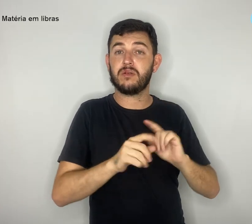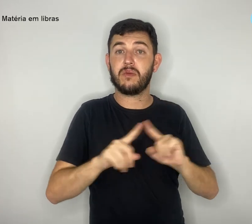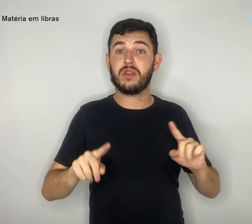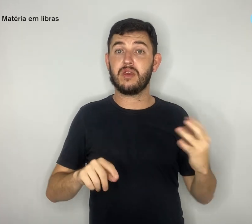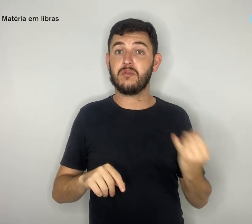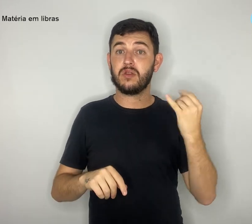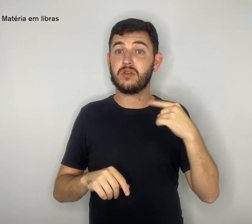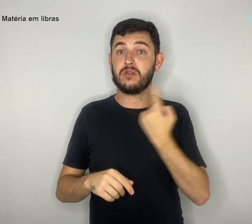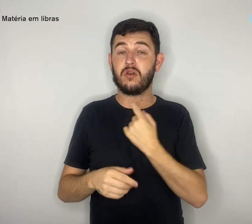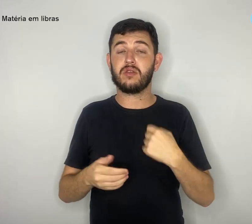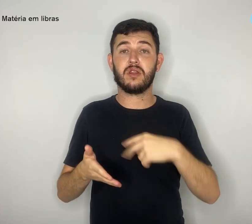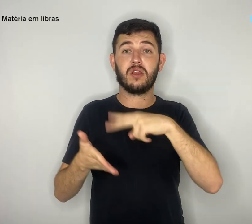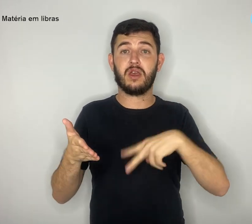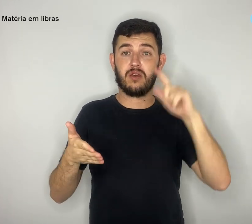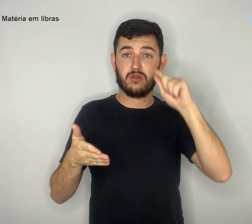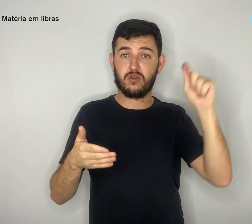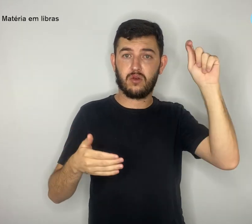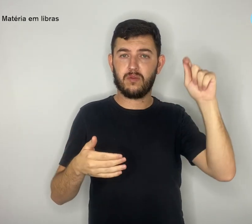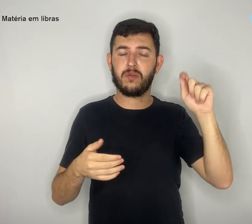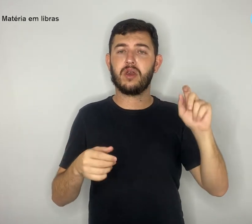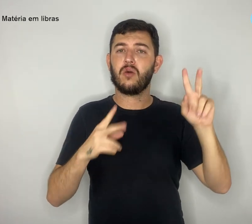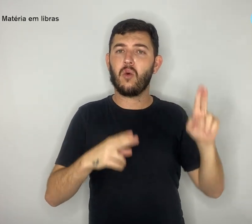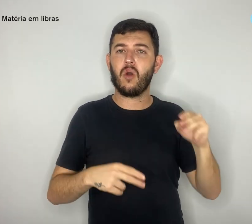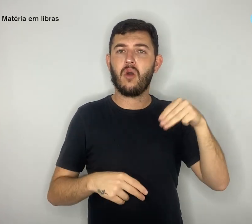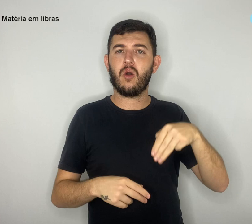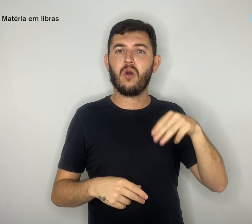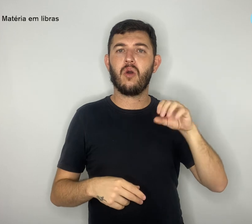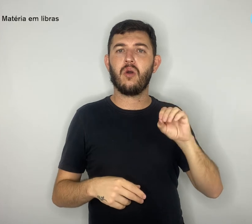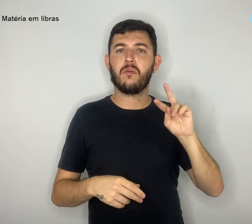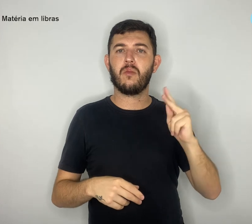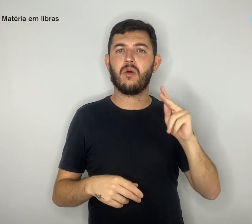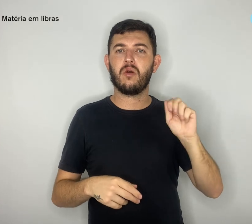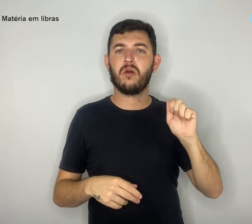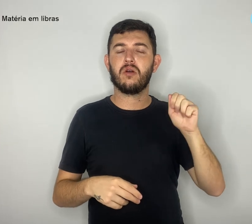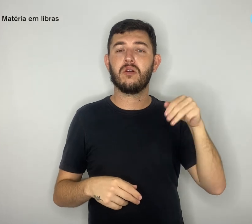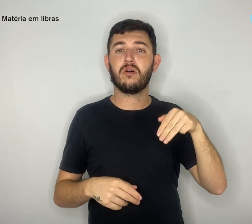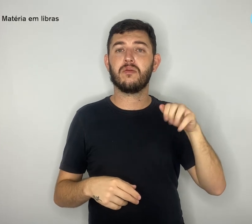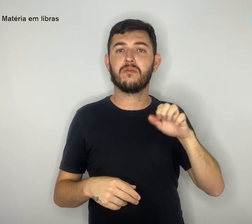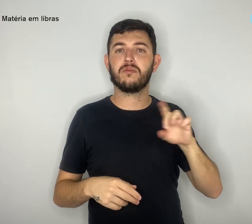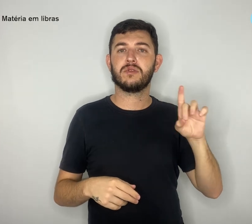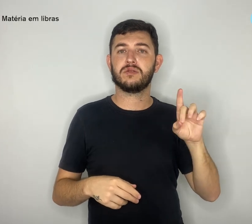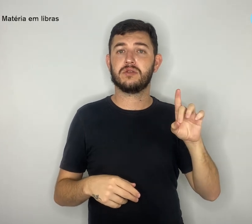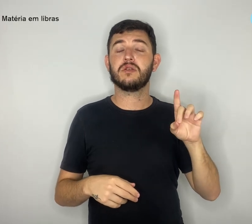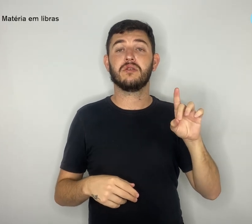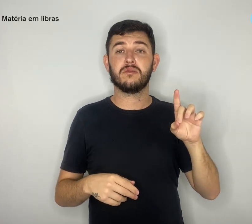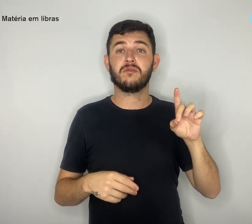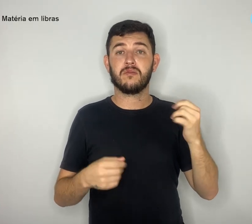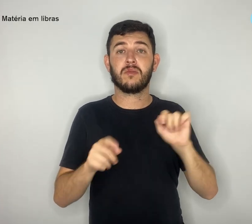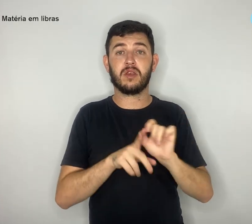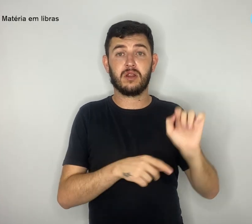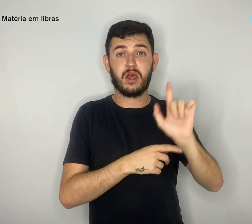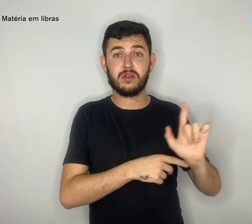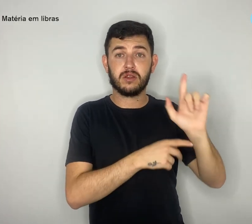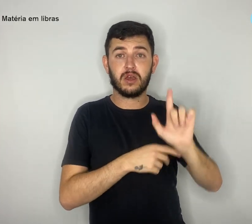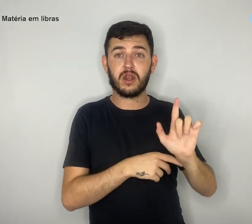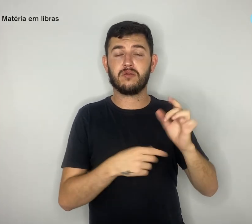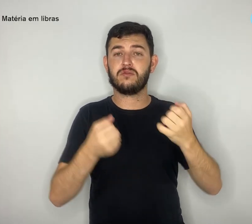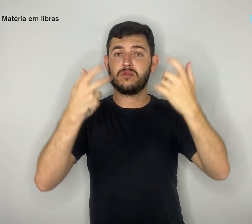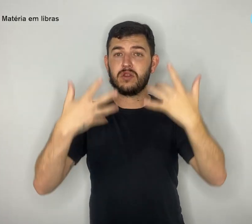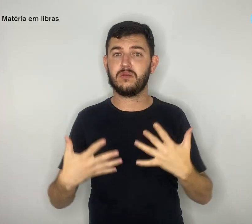como Mohamed Daoust, que contam essa saga por meio da literatura. Daoust, por